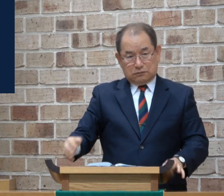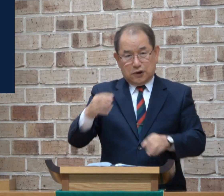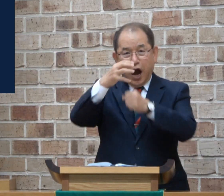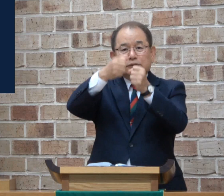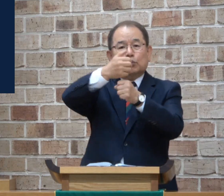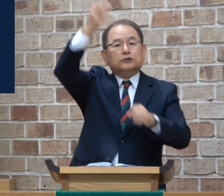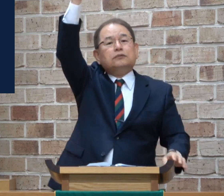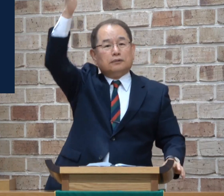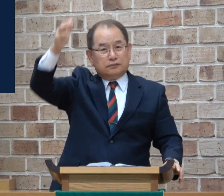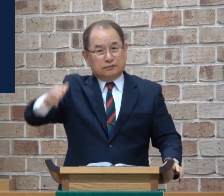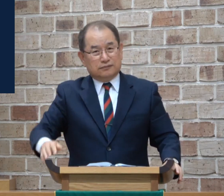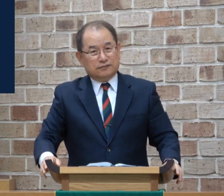사계절입니다.